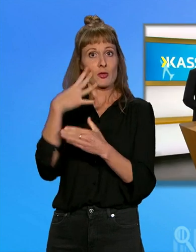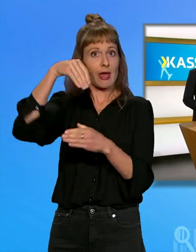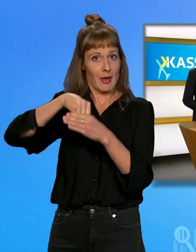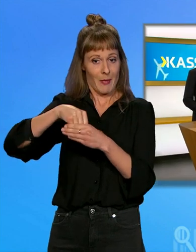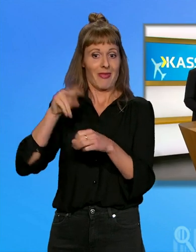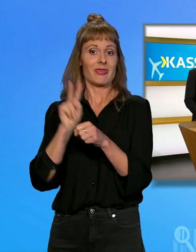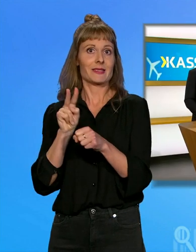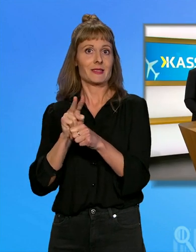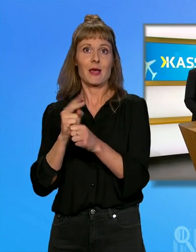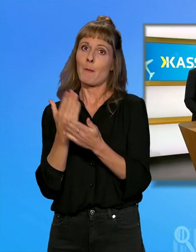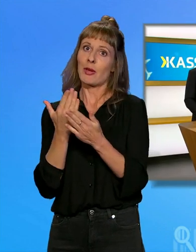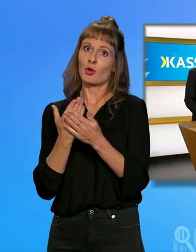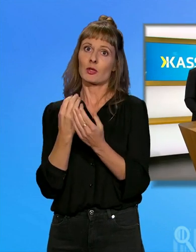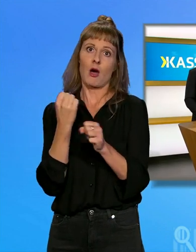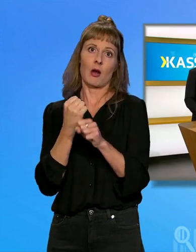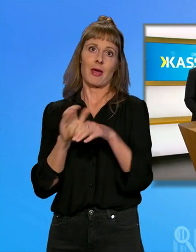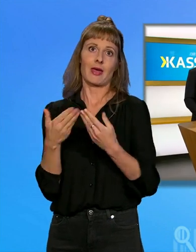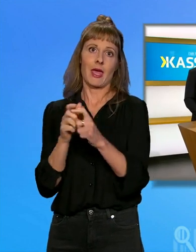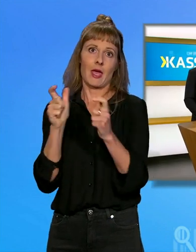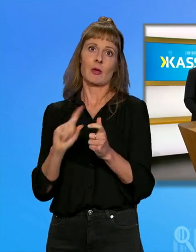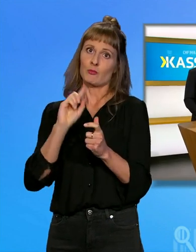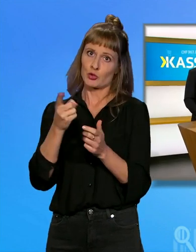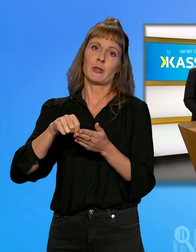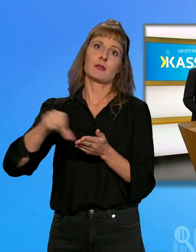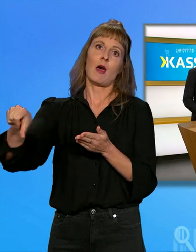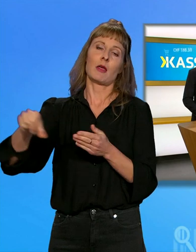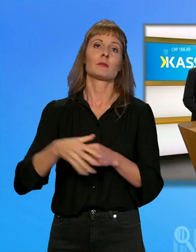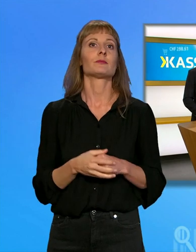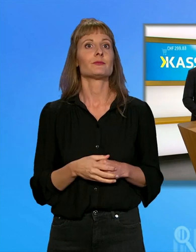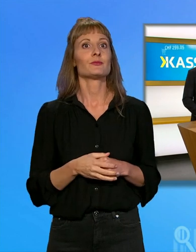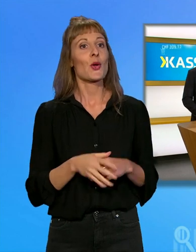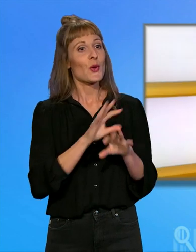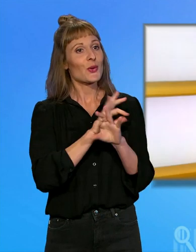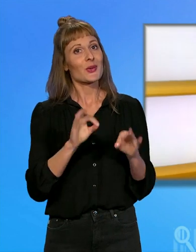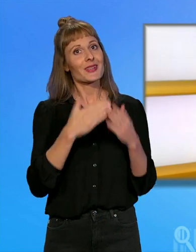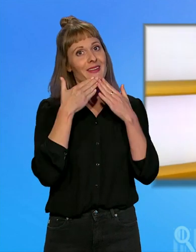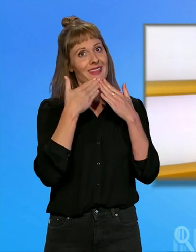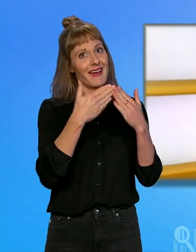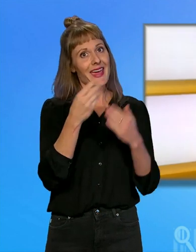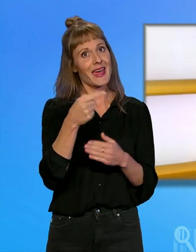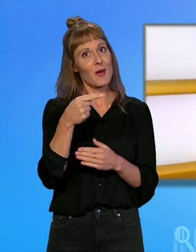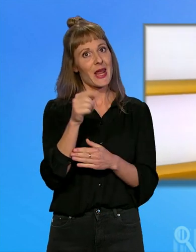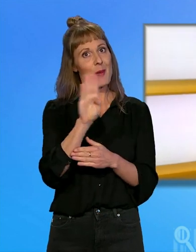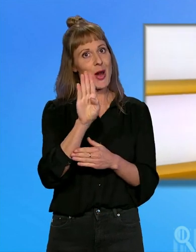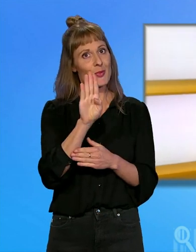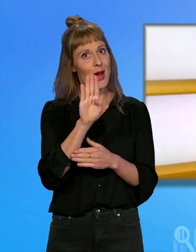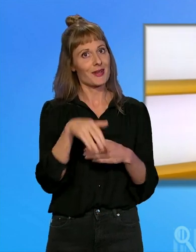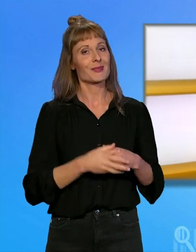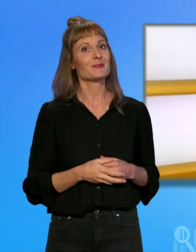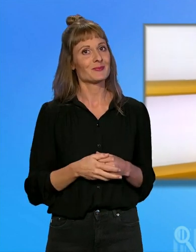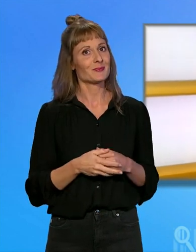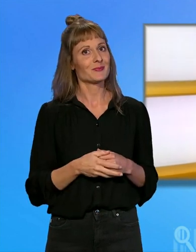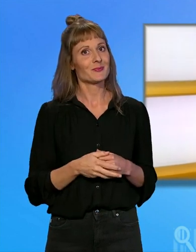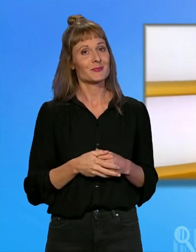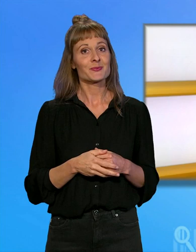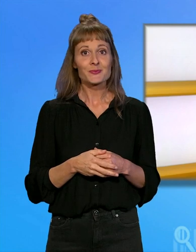was der Arbeitgeber ganz klar muss zahlen und nicht die Angestellten. Da machen wir den ersten Punkt in dieser Sendung. Gabriela Baumgartner live im Katzschutz. Vielen Dank, Gabriela. Sehr gerne.